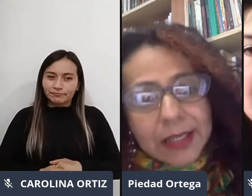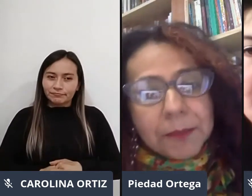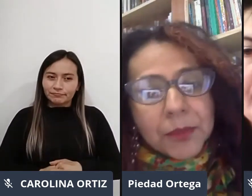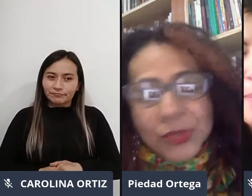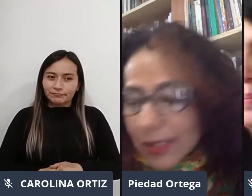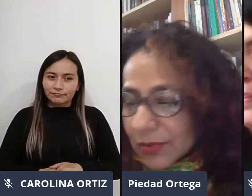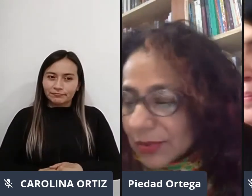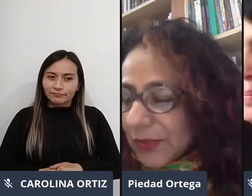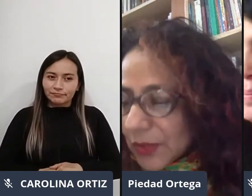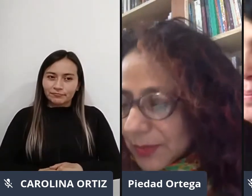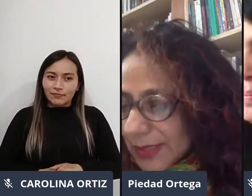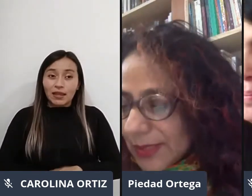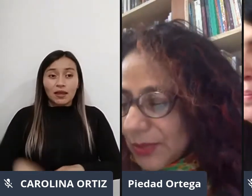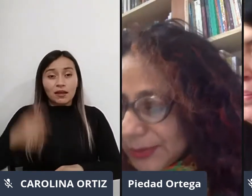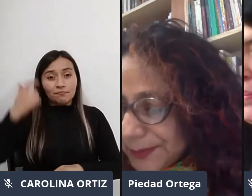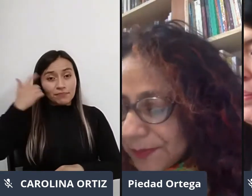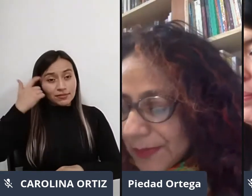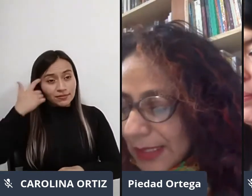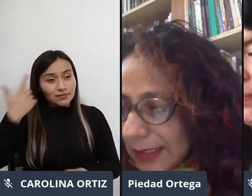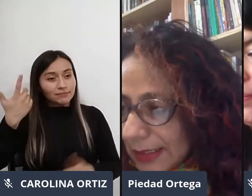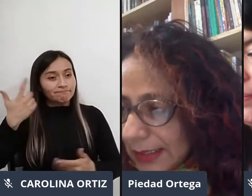pensar en procesos de formación